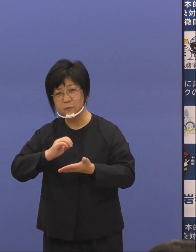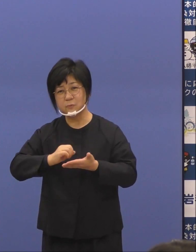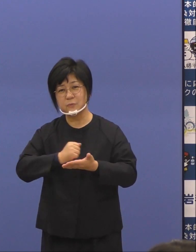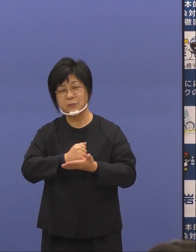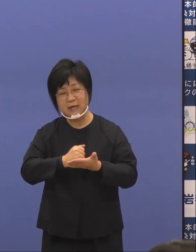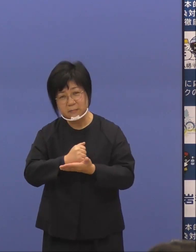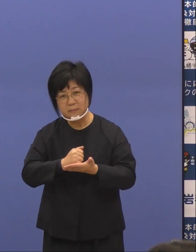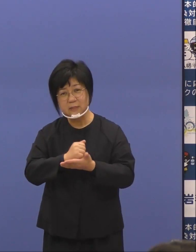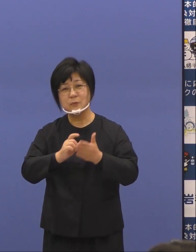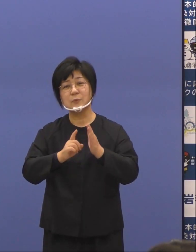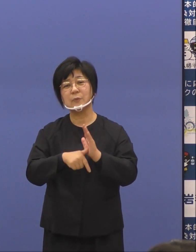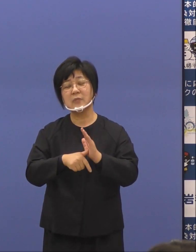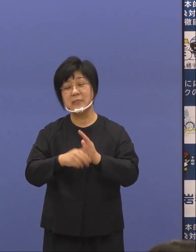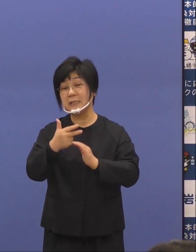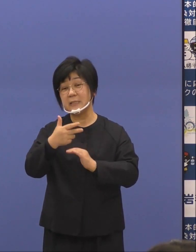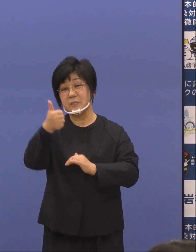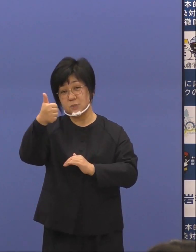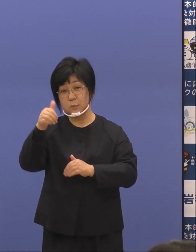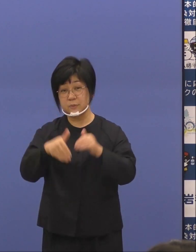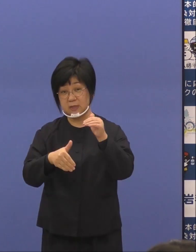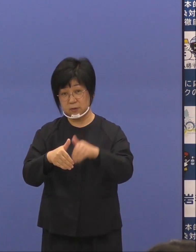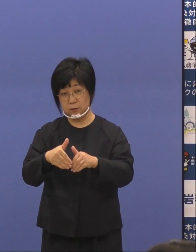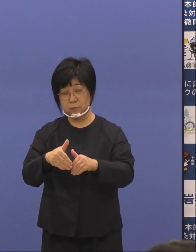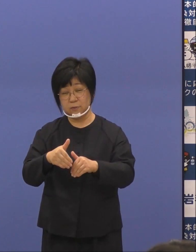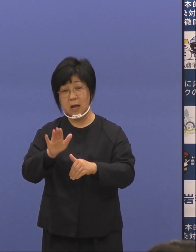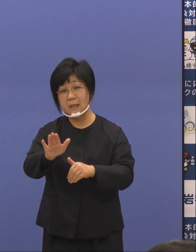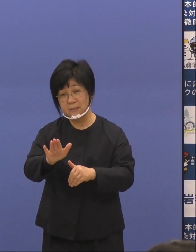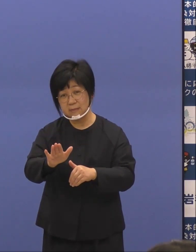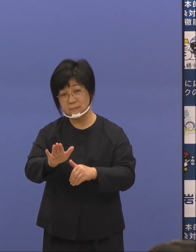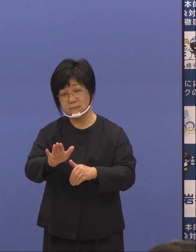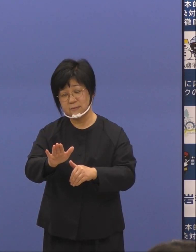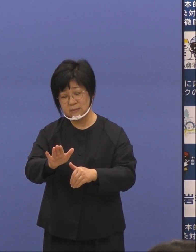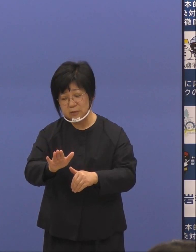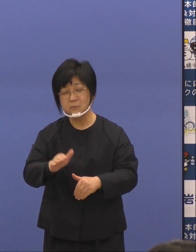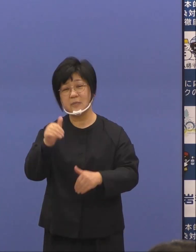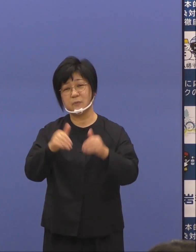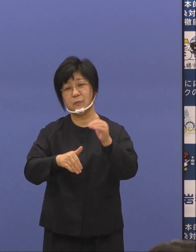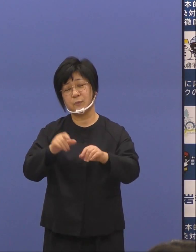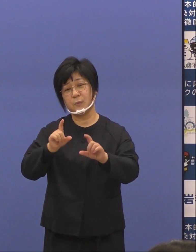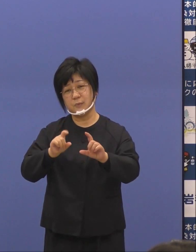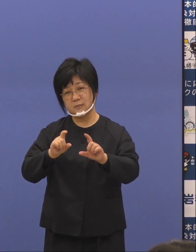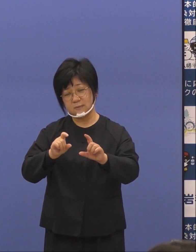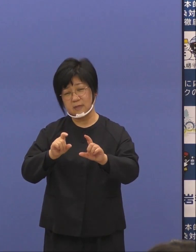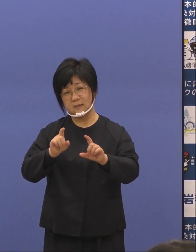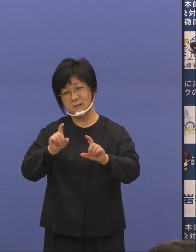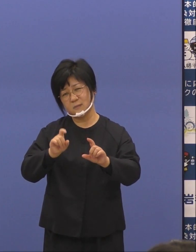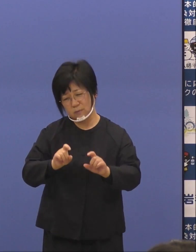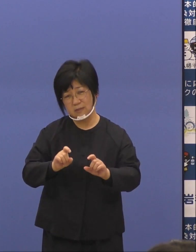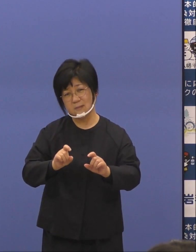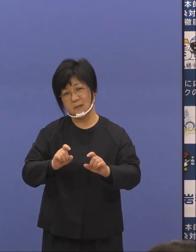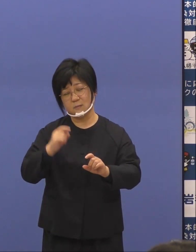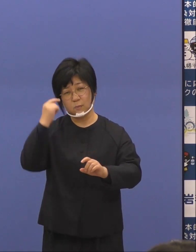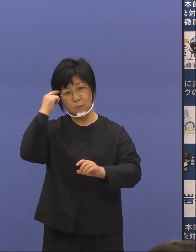選が行われたんだとすれば、残念なことだったと思います。